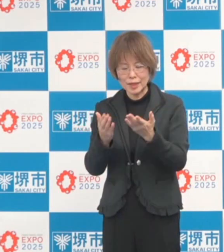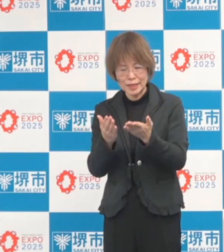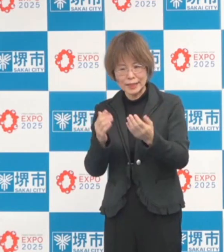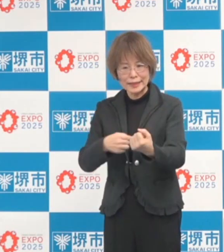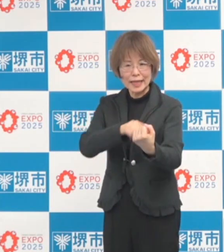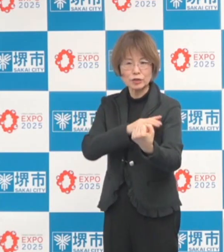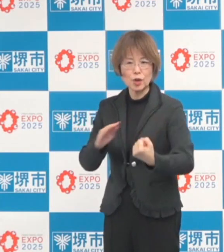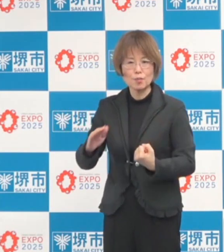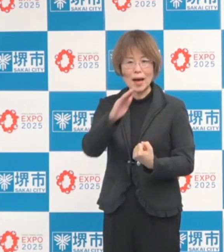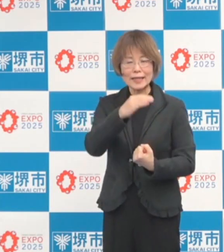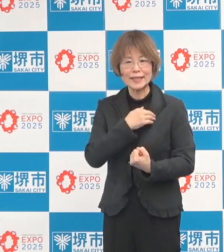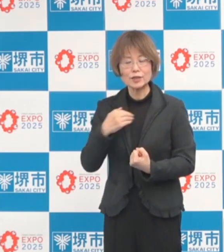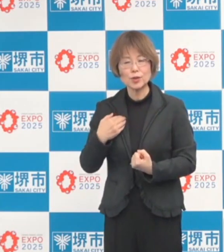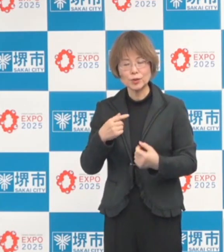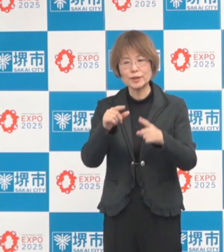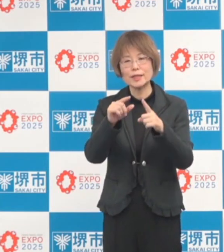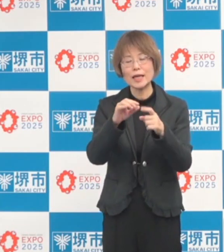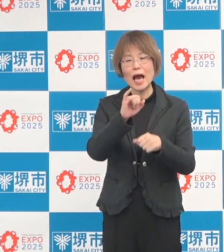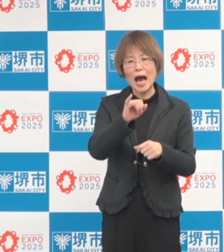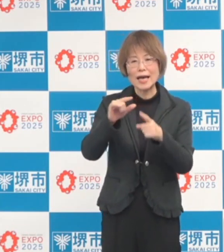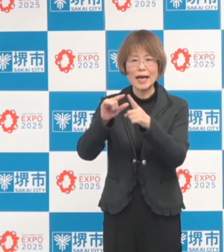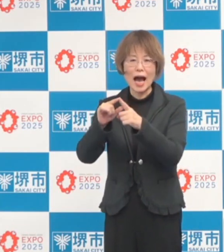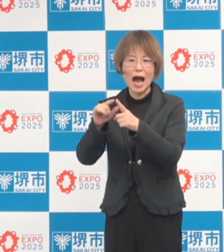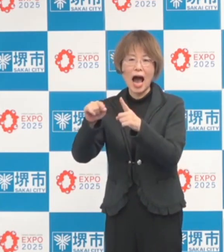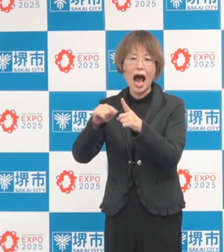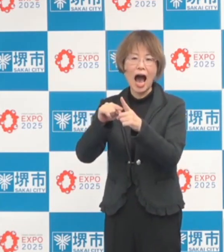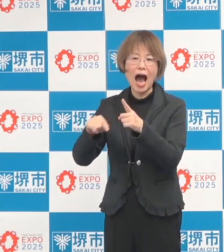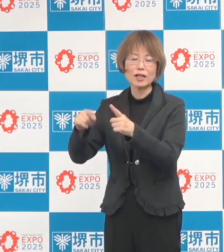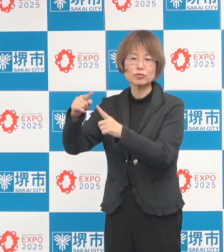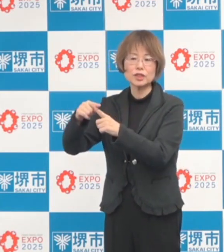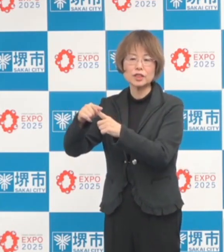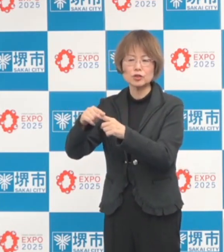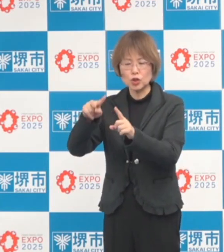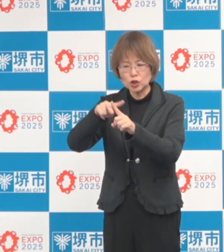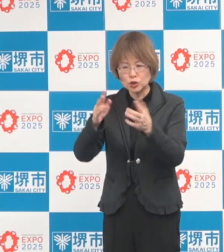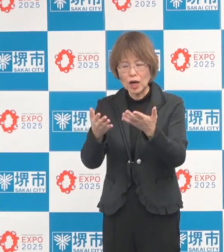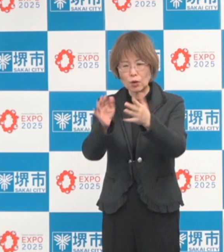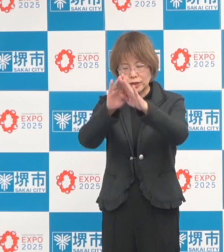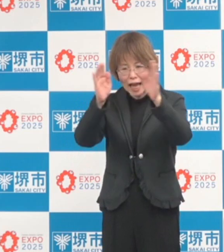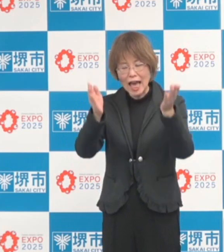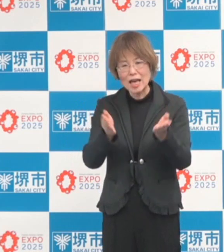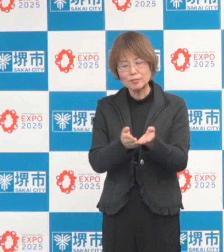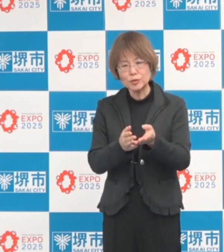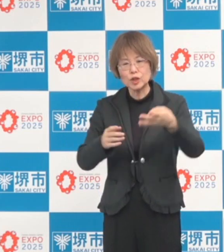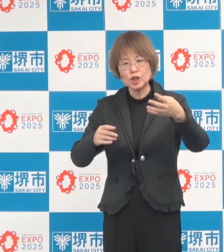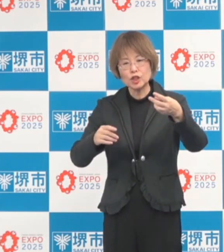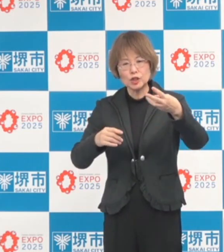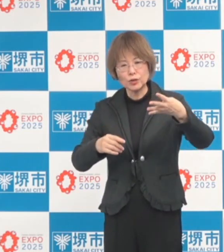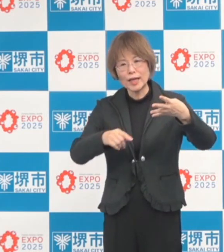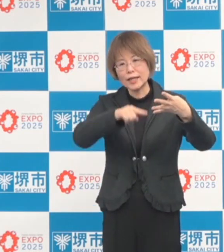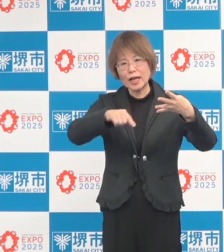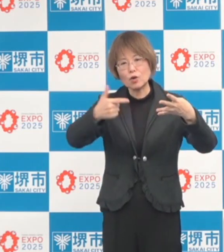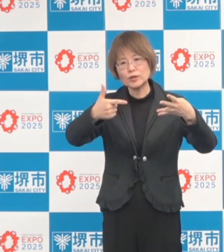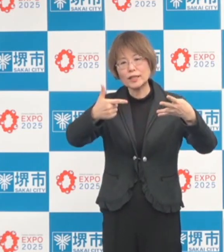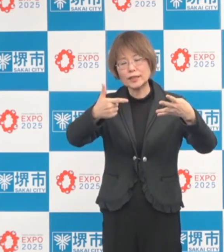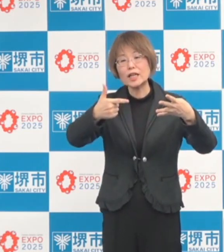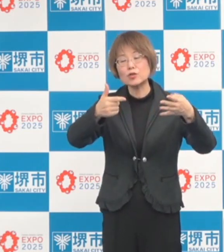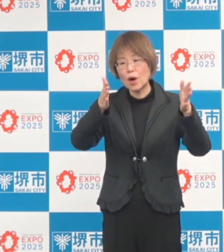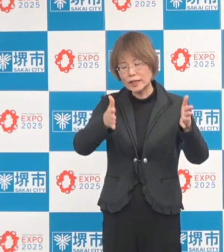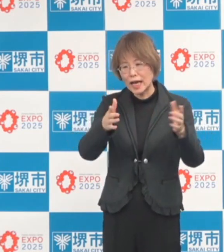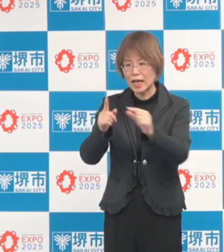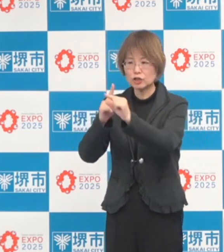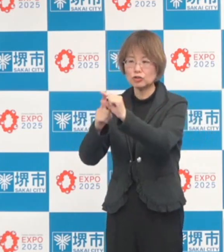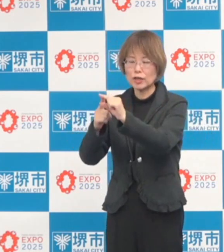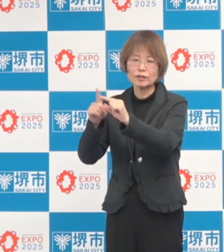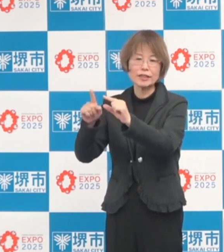る IRT 調査を全小学校の4年から6年生と全中学校の1、2年